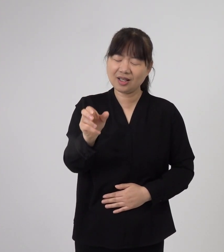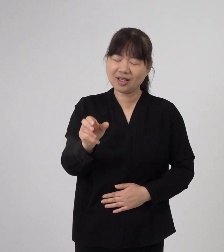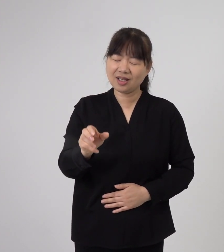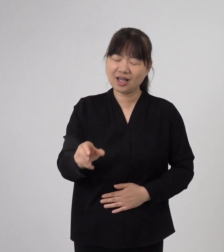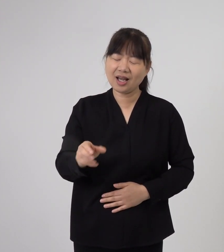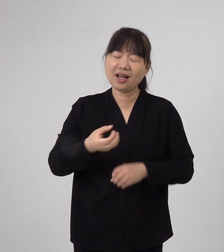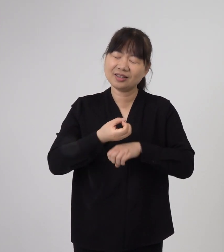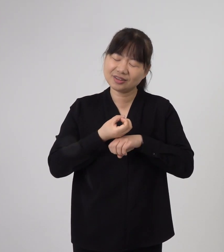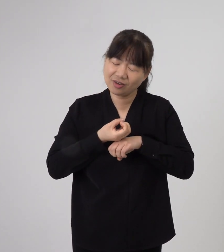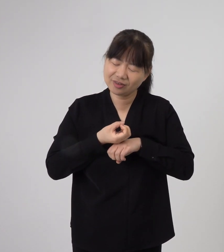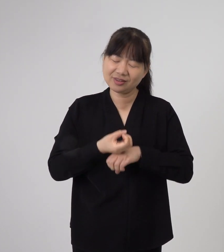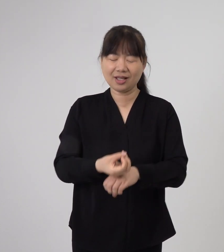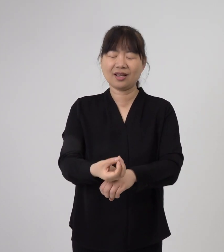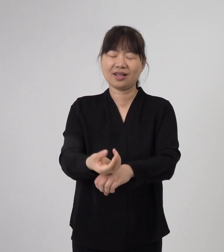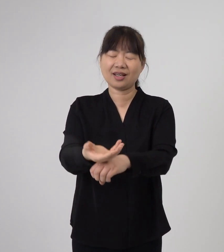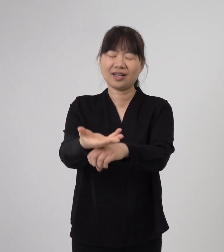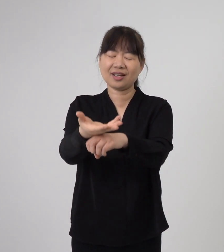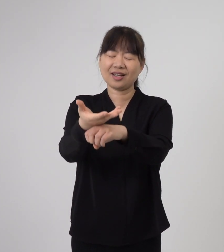좋게